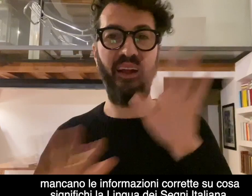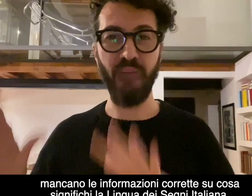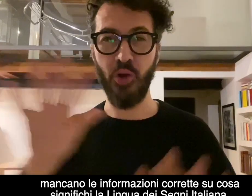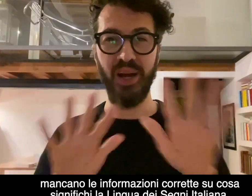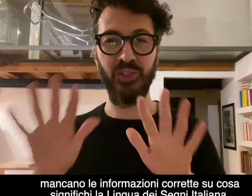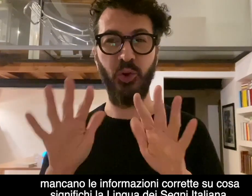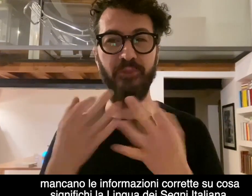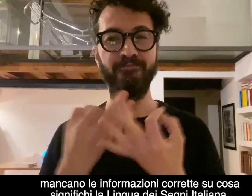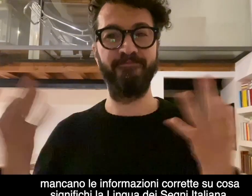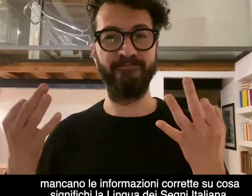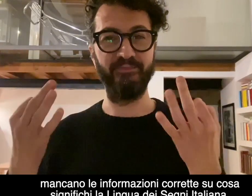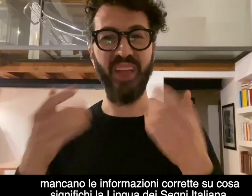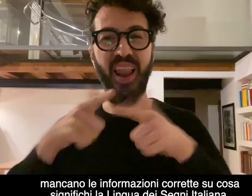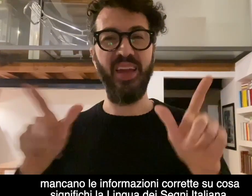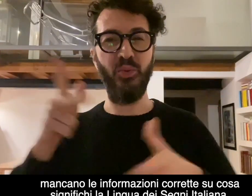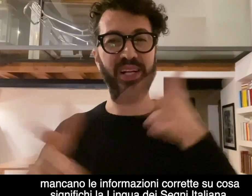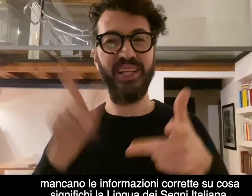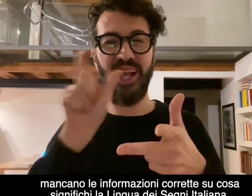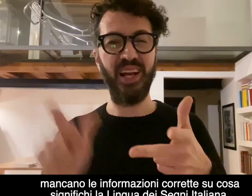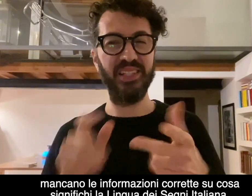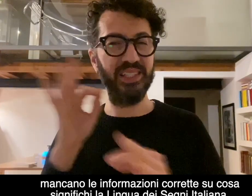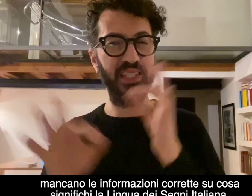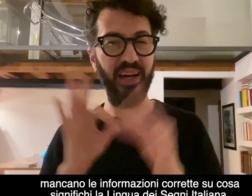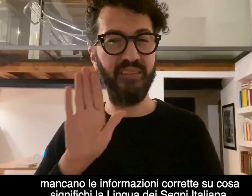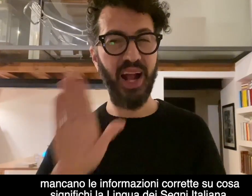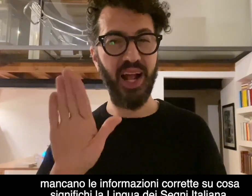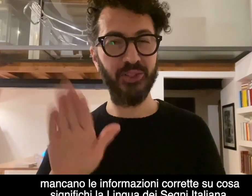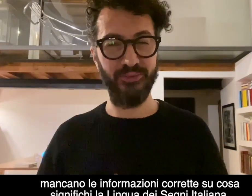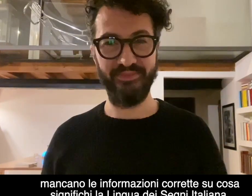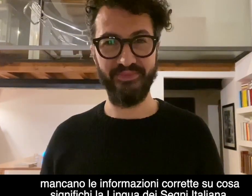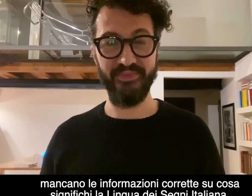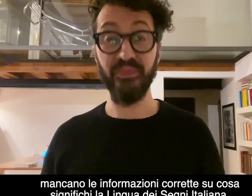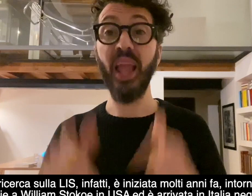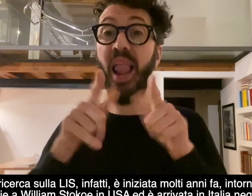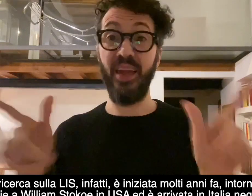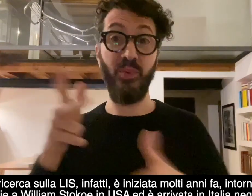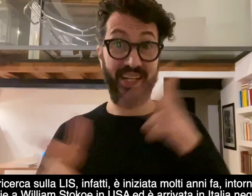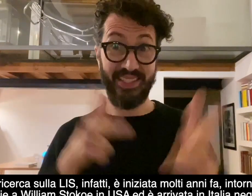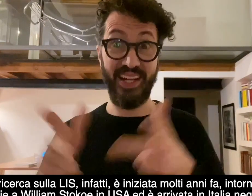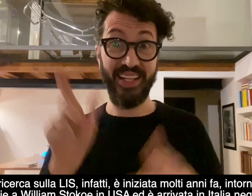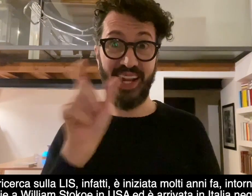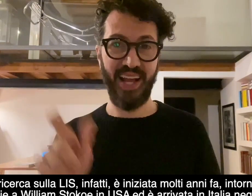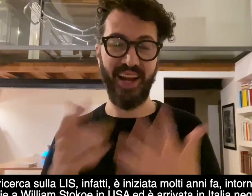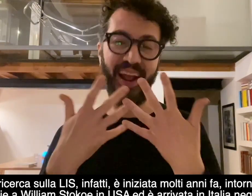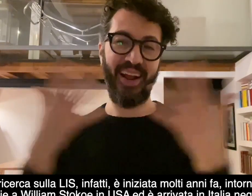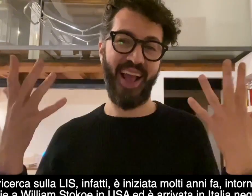mancano le informazioni corrette su che cosa significhi lingua dei segni italiana la ricerca sulla liszt